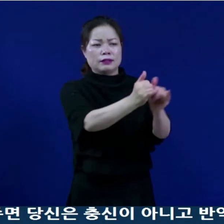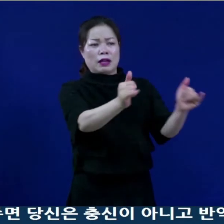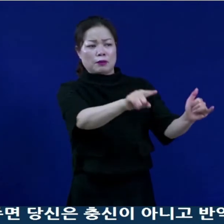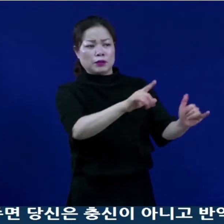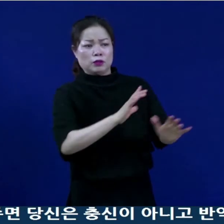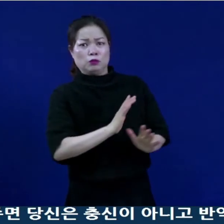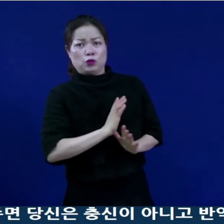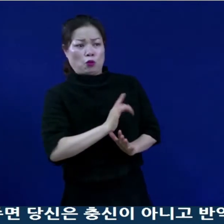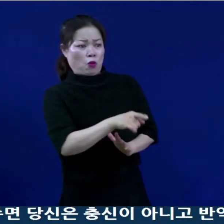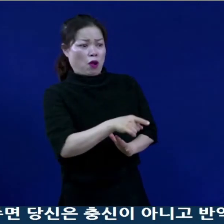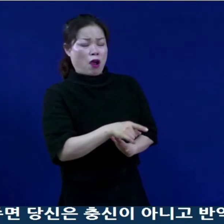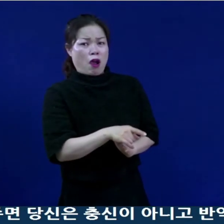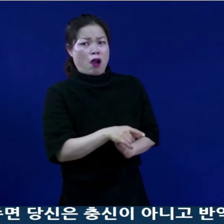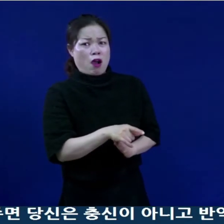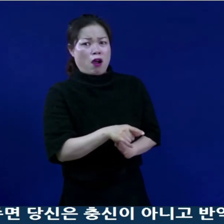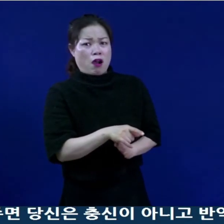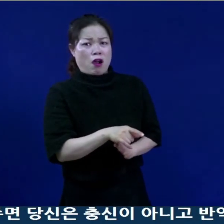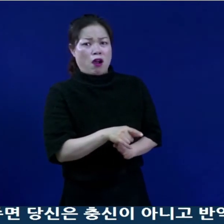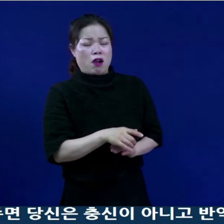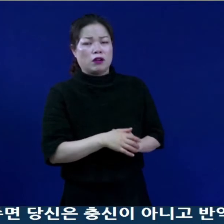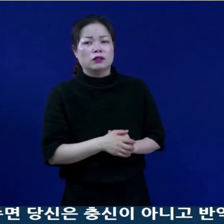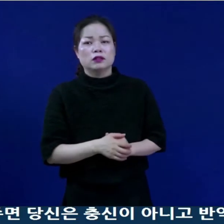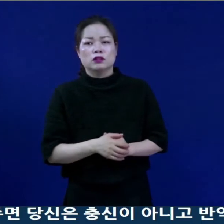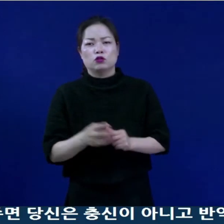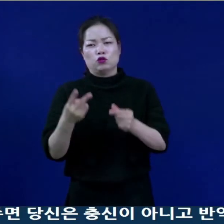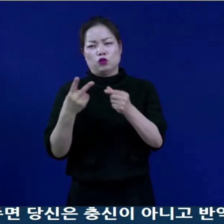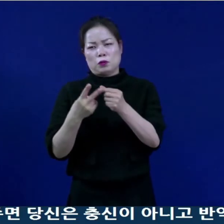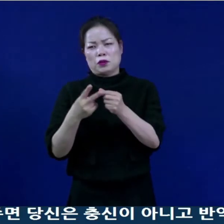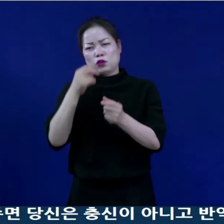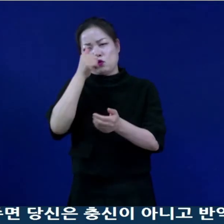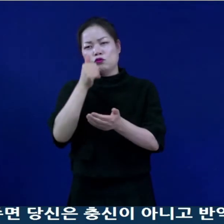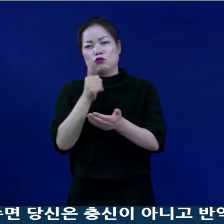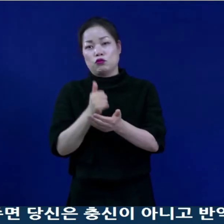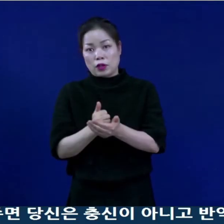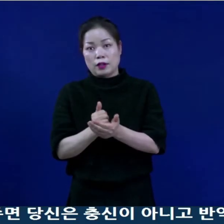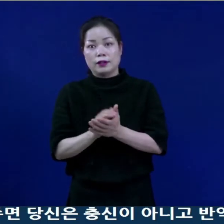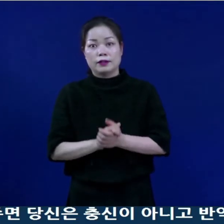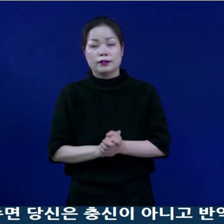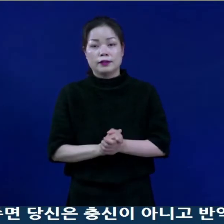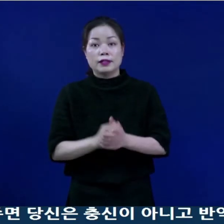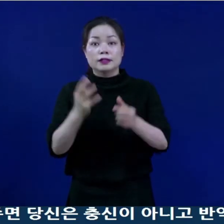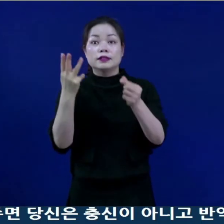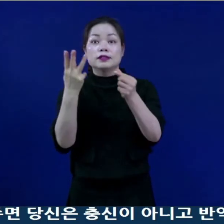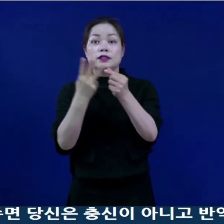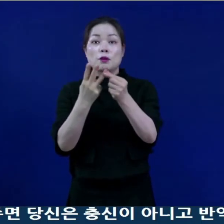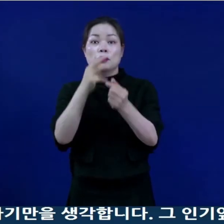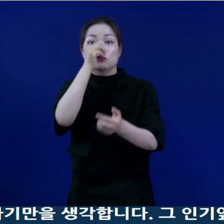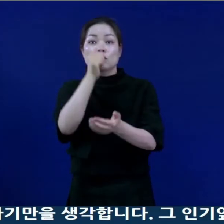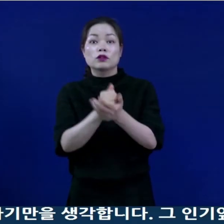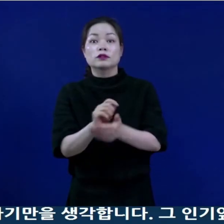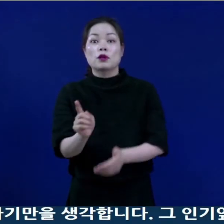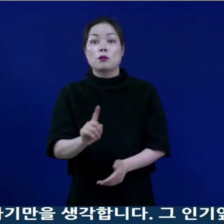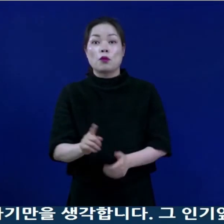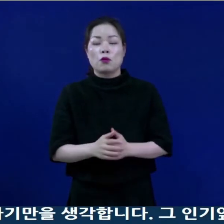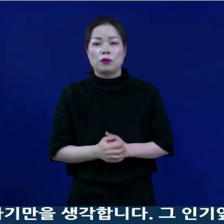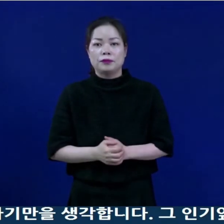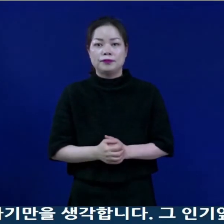사람을 두려워했습니다. 이것이 그의 두 번째 죄입니다. 그의 세 번째 죄는 무엇이냐면